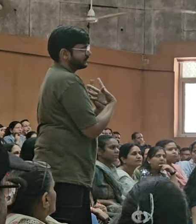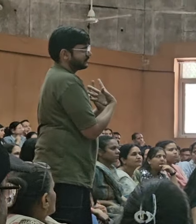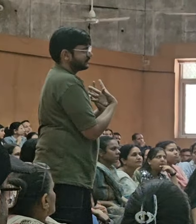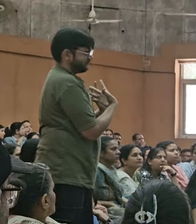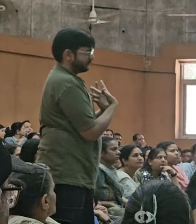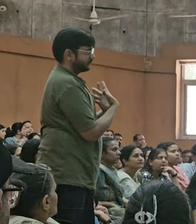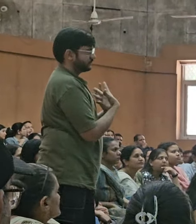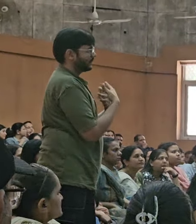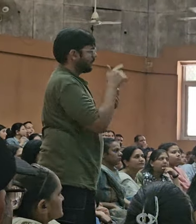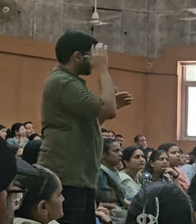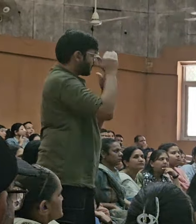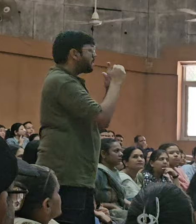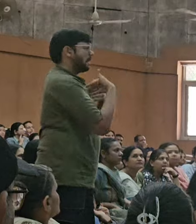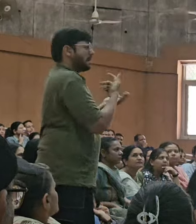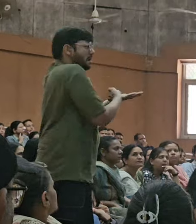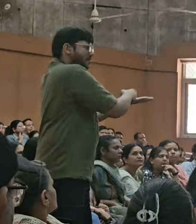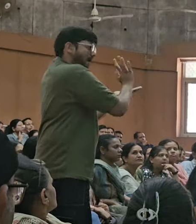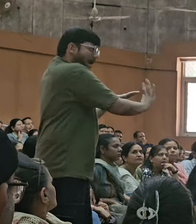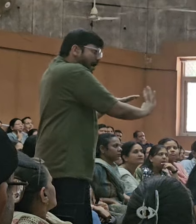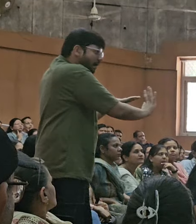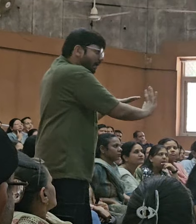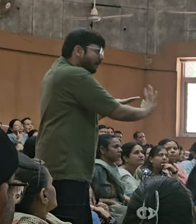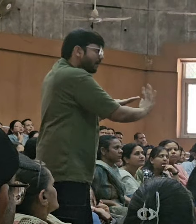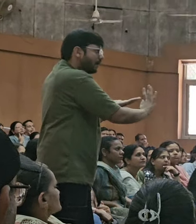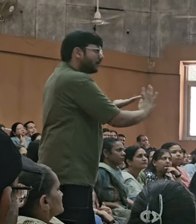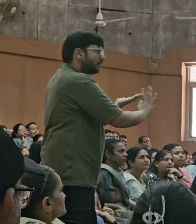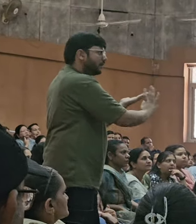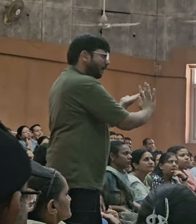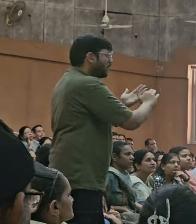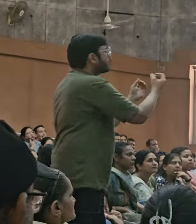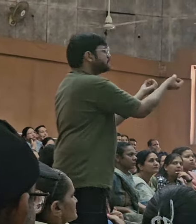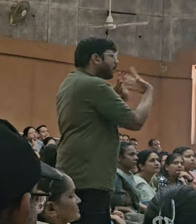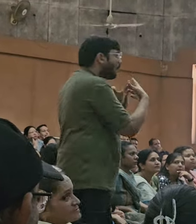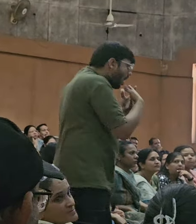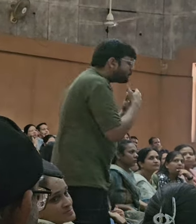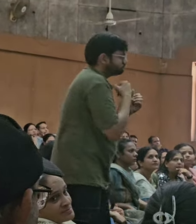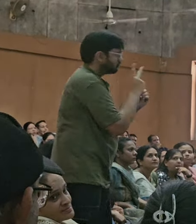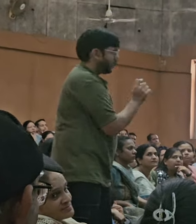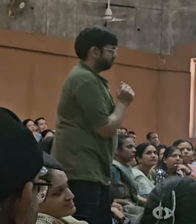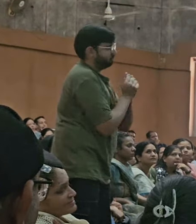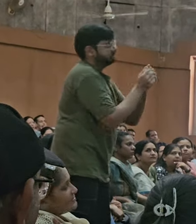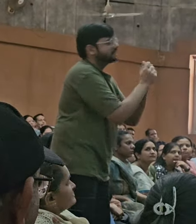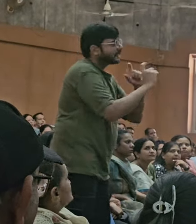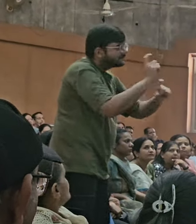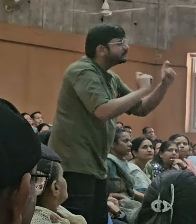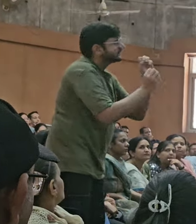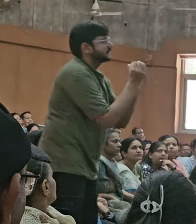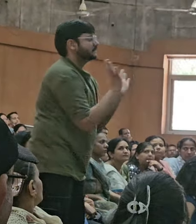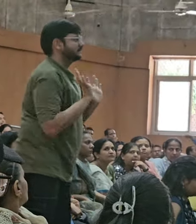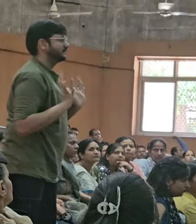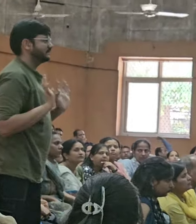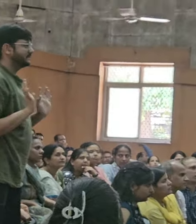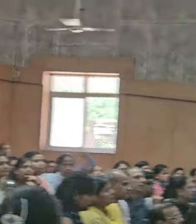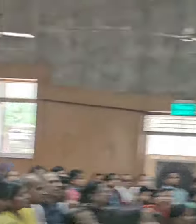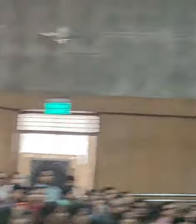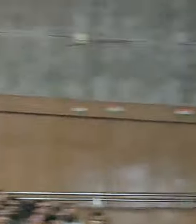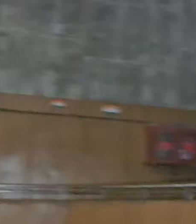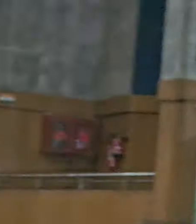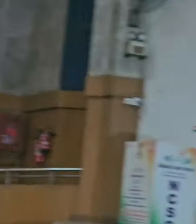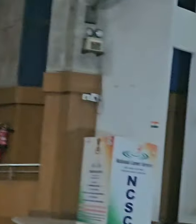ये कंसर्न था कि हमें सामने वाले को इस बारे में जानकारी लेनी चाहिए जिनको अशर है, और उनको चेकअप कराने चाहिए, और